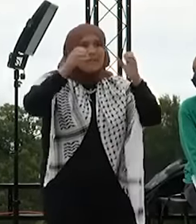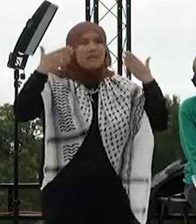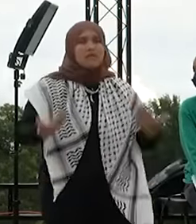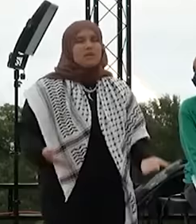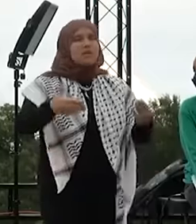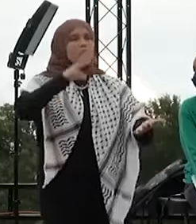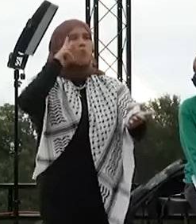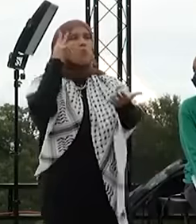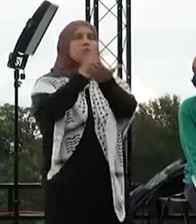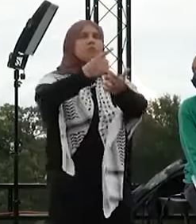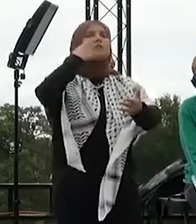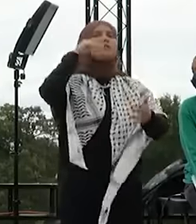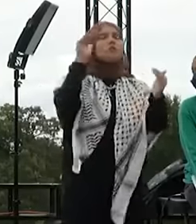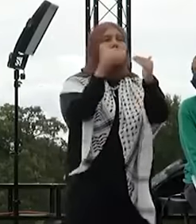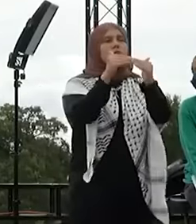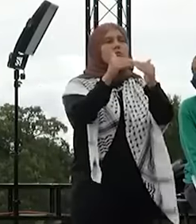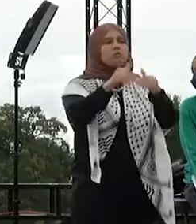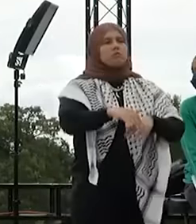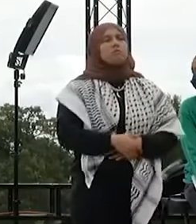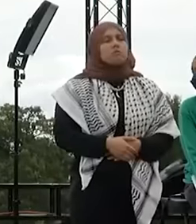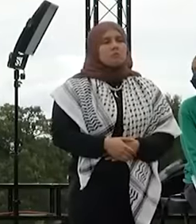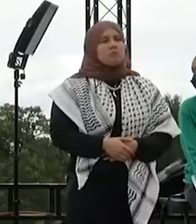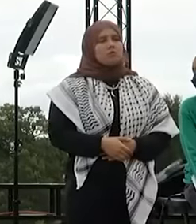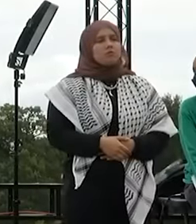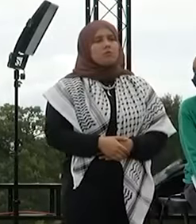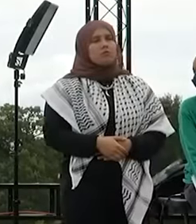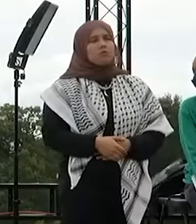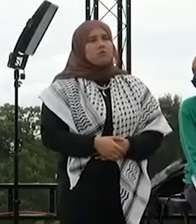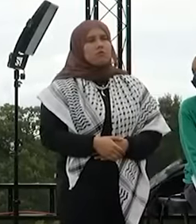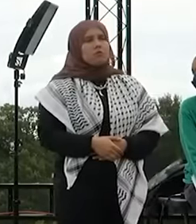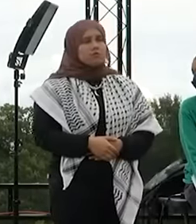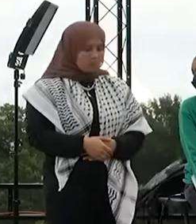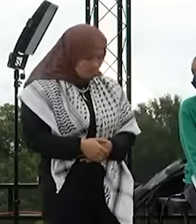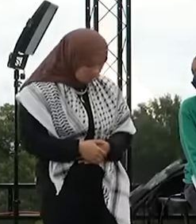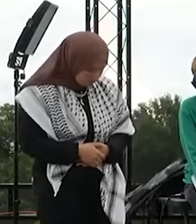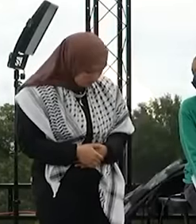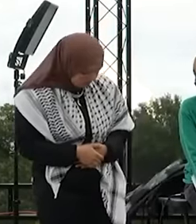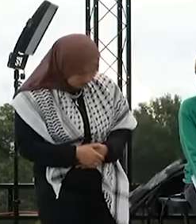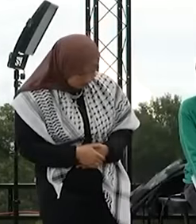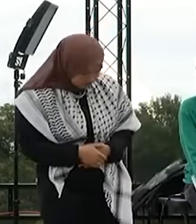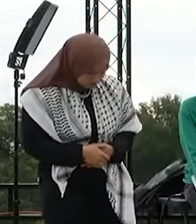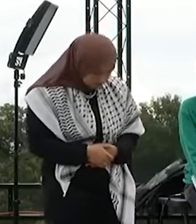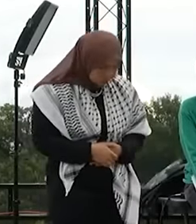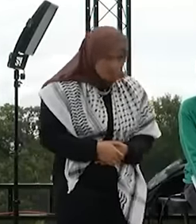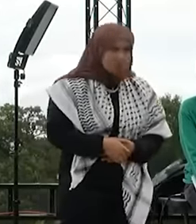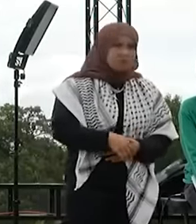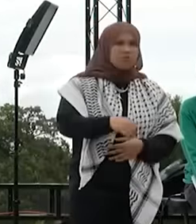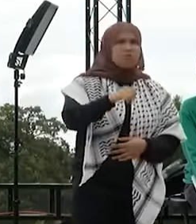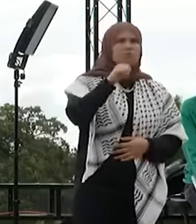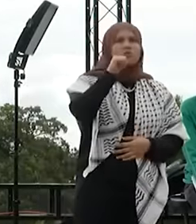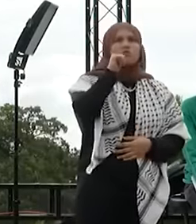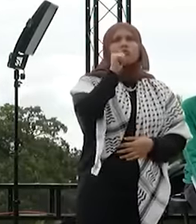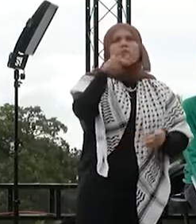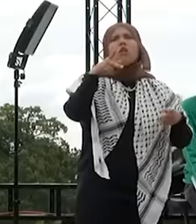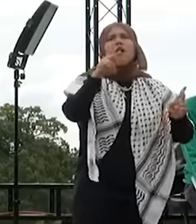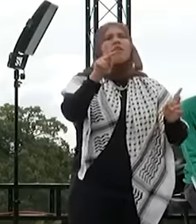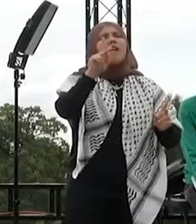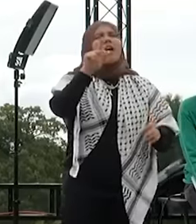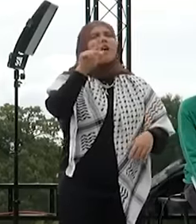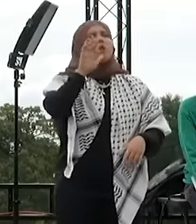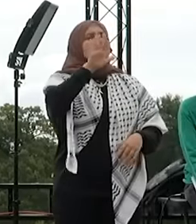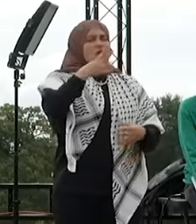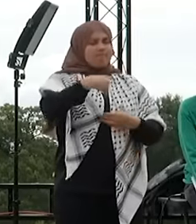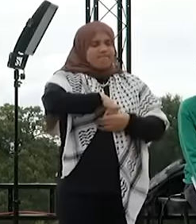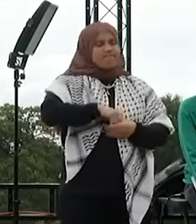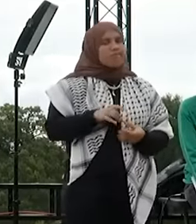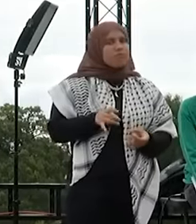justice. وَلَا يَجْرِمَنَّكُمْ شَنَآنُ قَوْمٍ عَلَىٰ أَلَّا تَعْدِلُوا. And do not let your dislike for a people, your